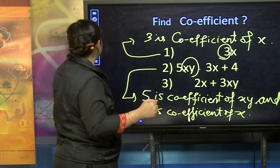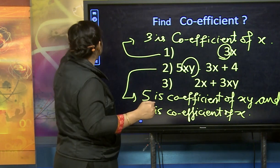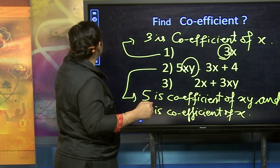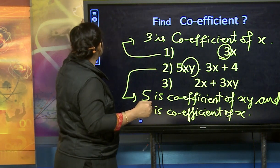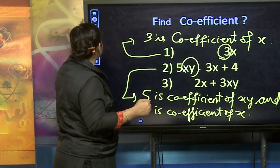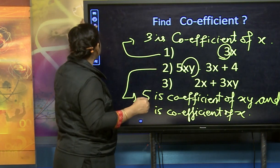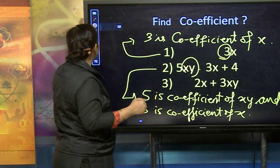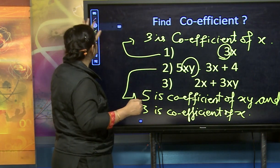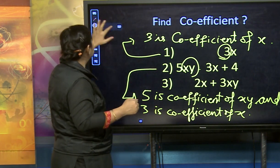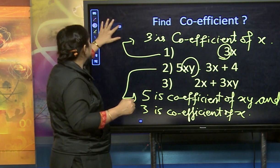हैं